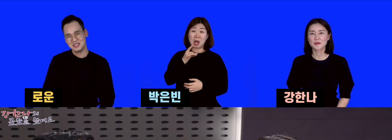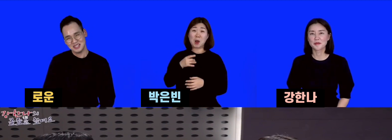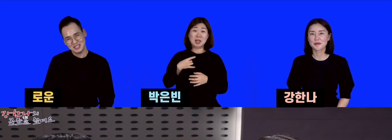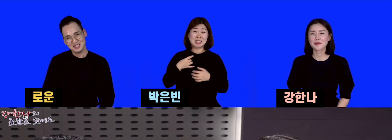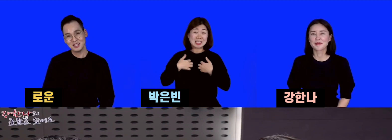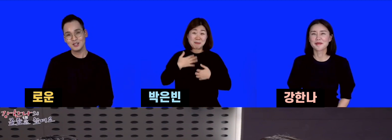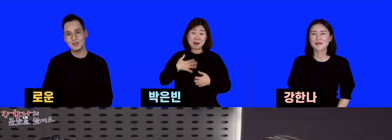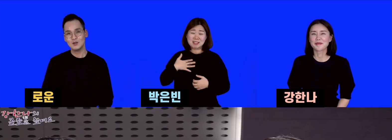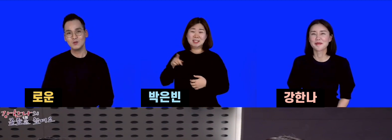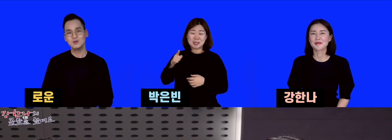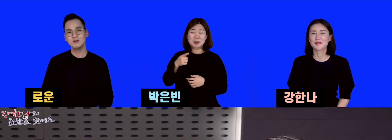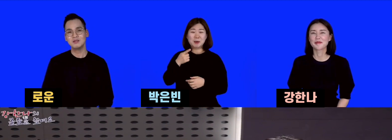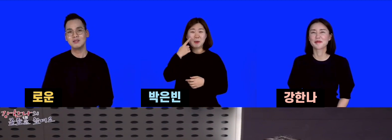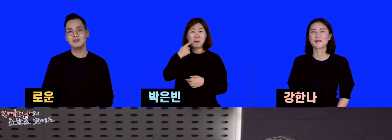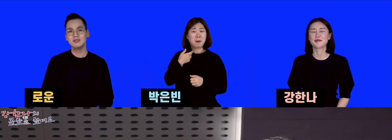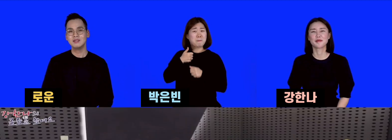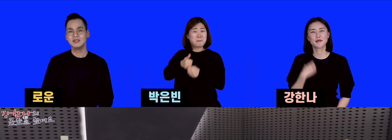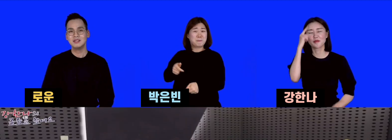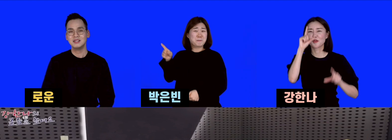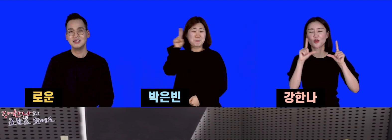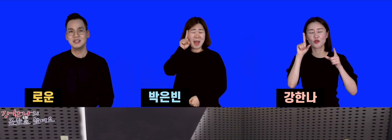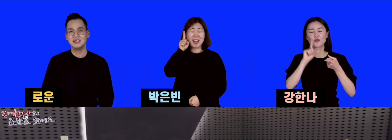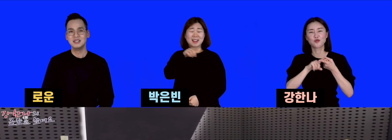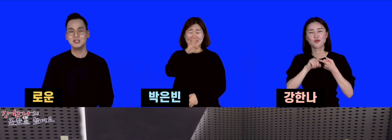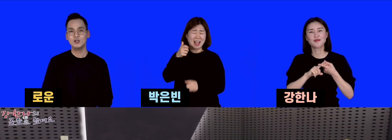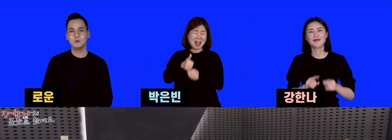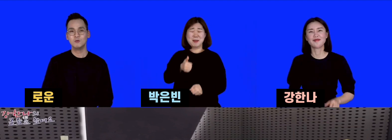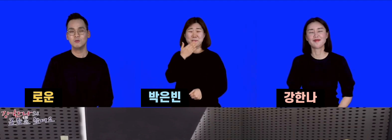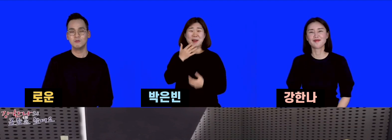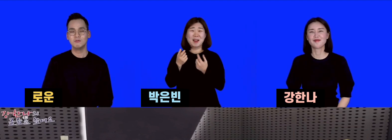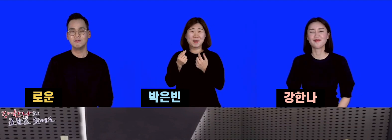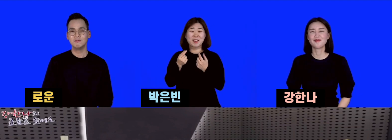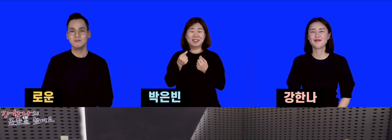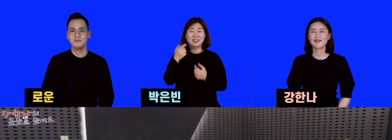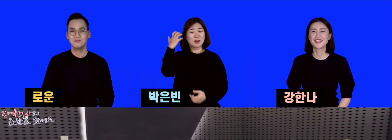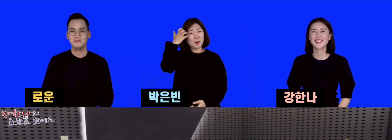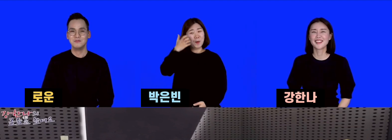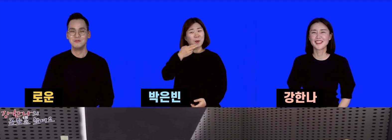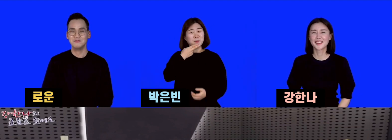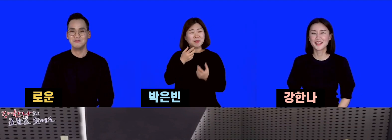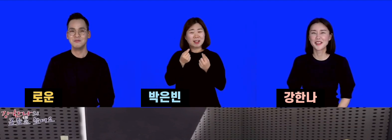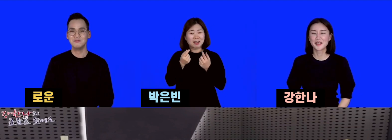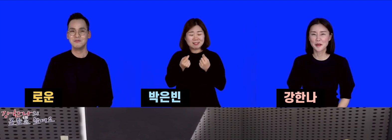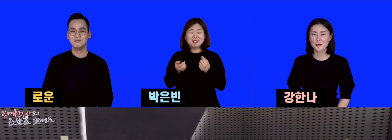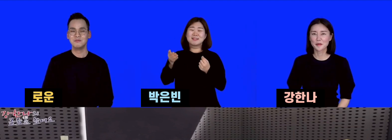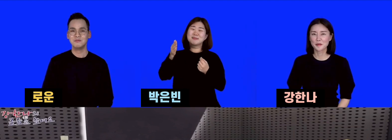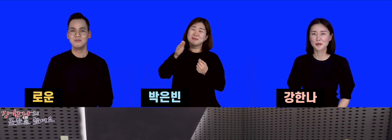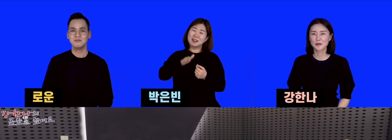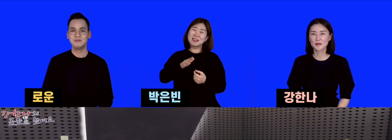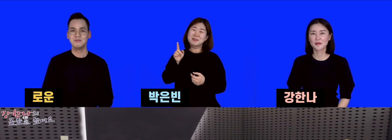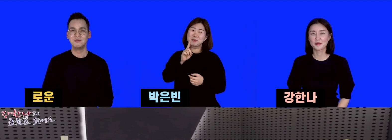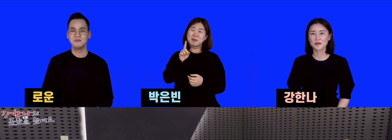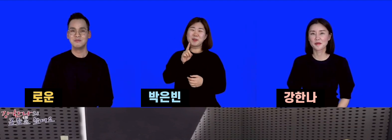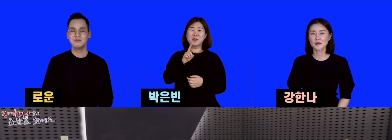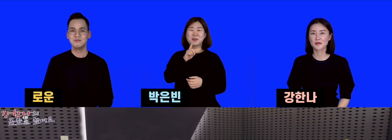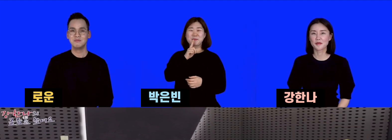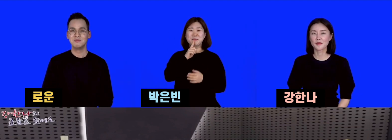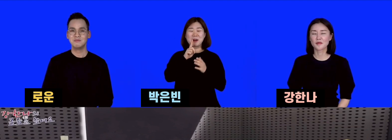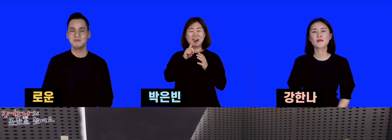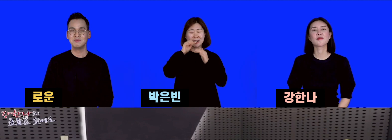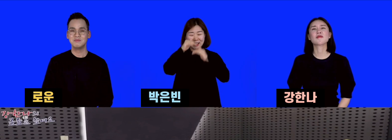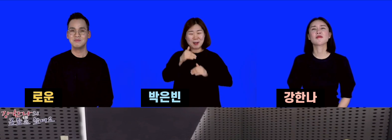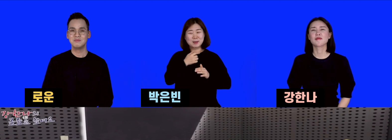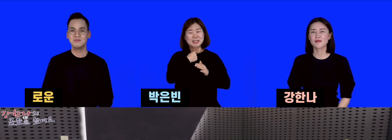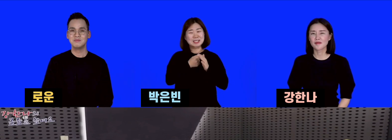진짜 100점 복승하겠다 싶을 정도로 표정 안 바뀌고 다 할 수 있네 약간 용언이 없는 것 같자면서도 이게 말은